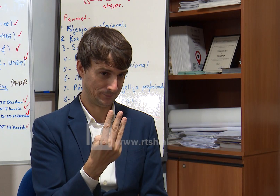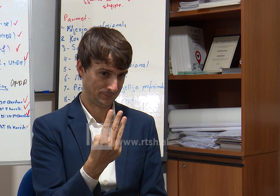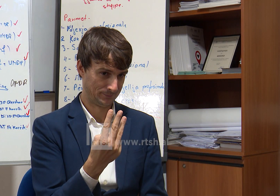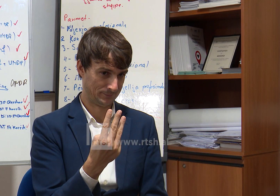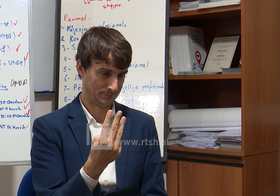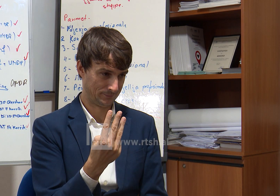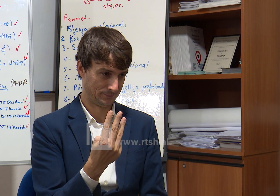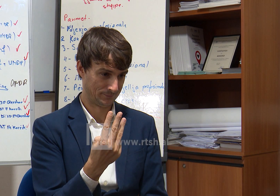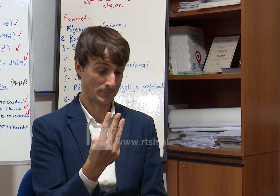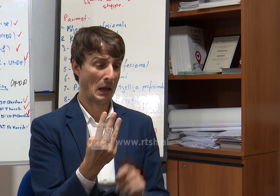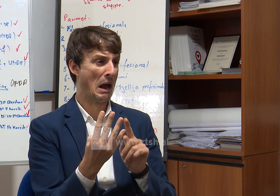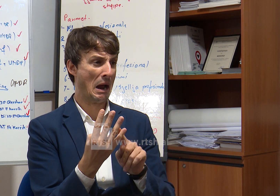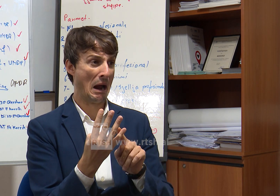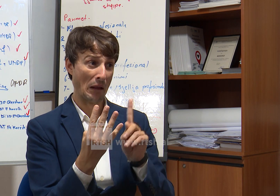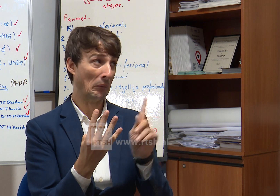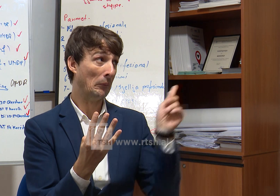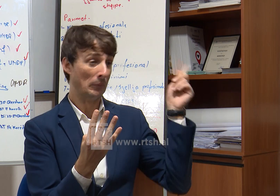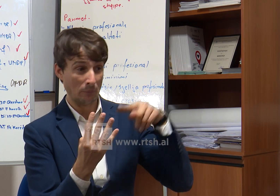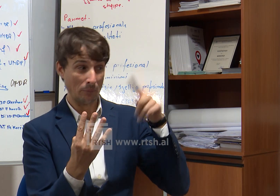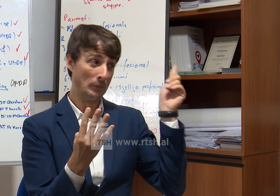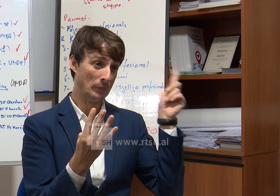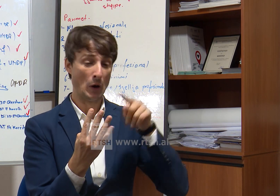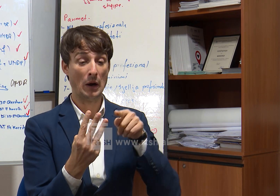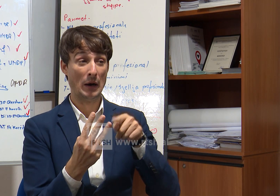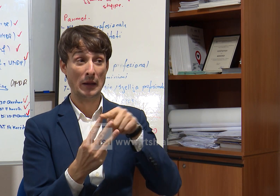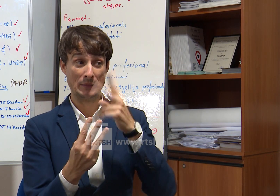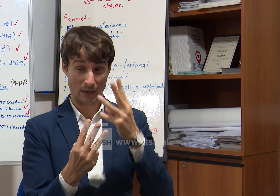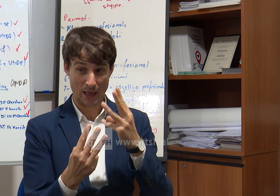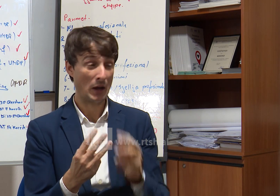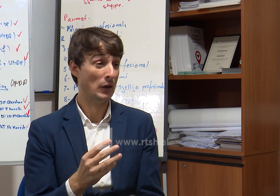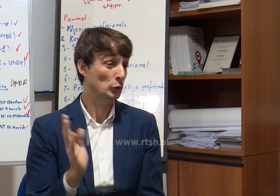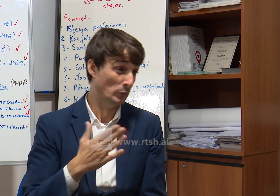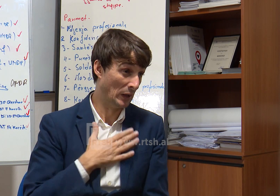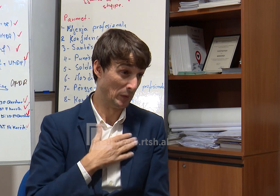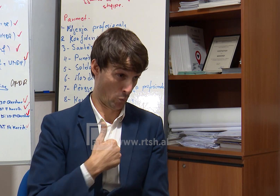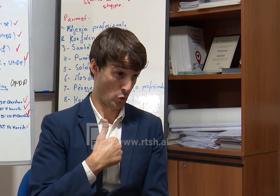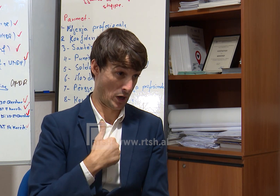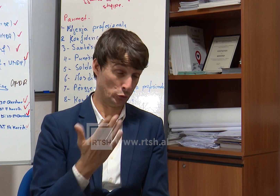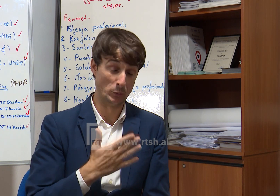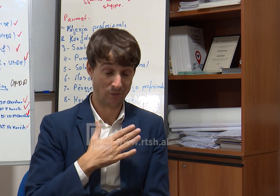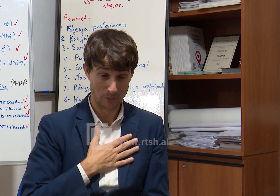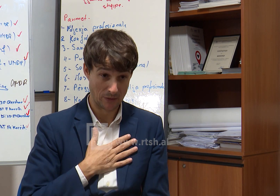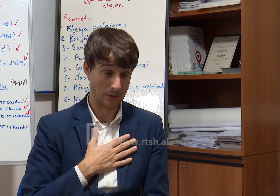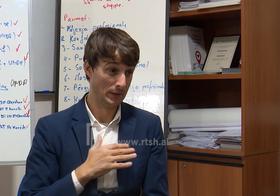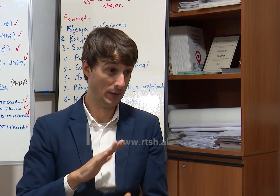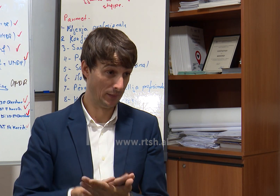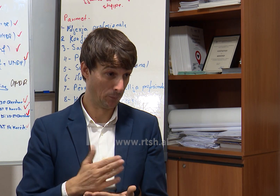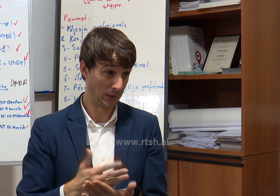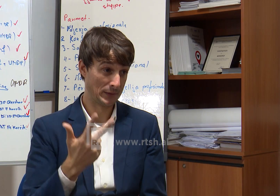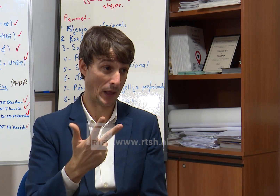kemi 4 interpret, ku njëri ikën dhe vjen her pas here. Pra 3 gjithsej, dhe i falenderoj të treja vajzat, pasi për mua kanë qenë një